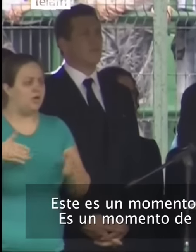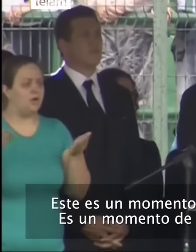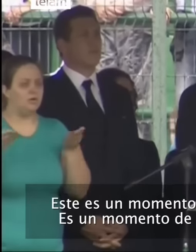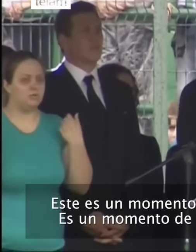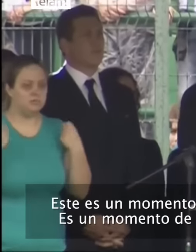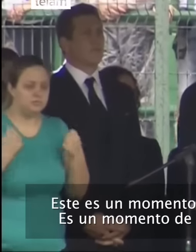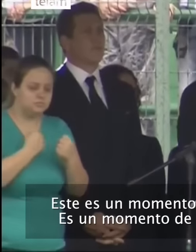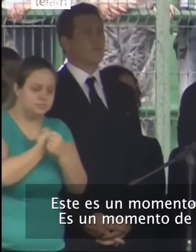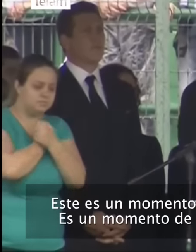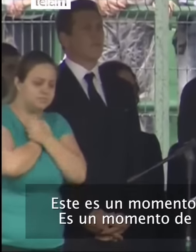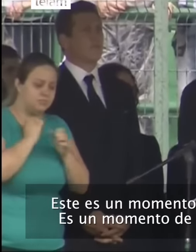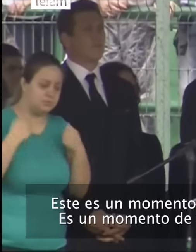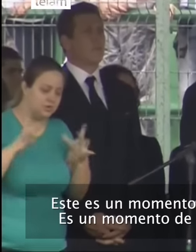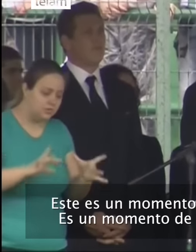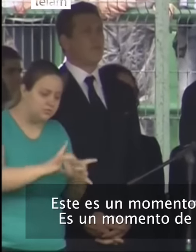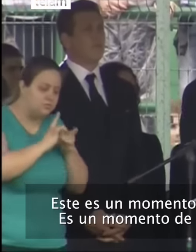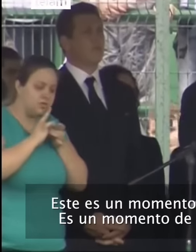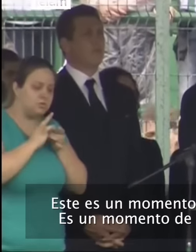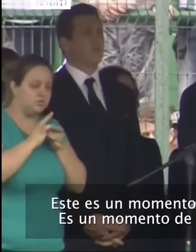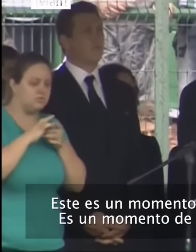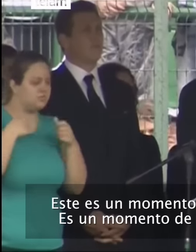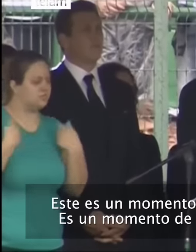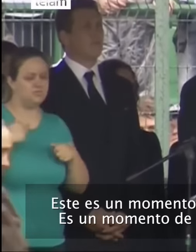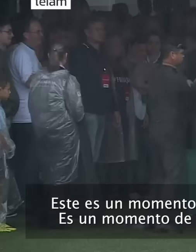recogimiento y unión, now de palabras.